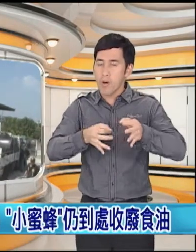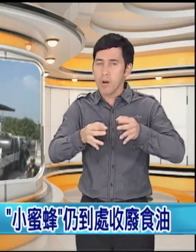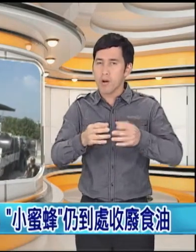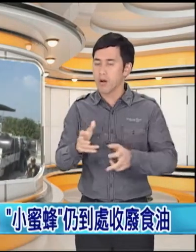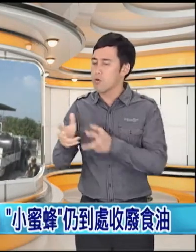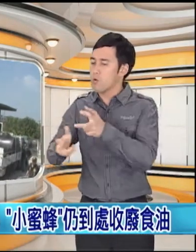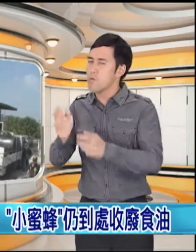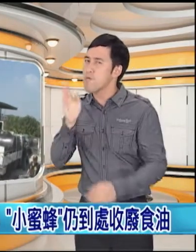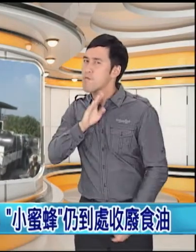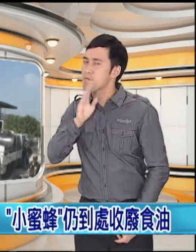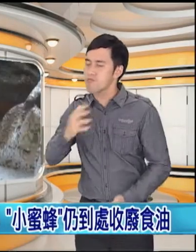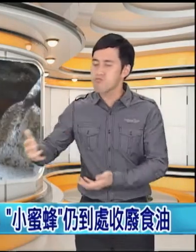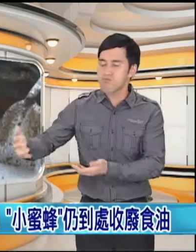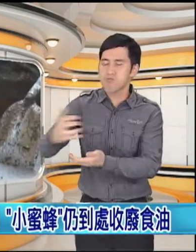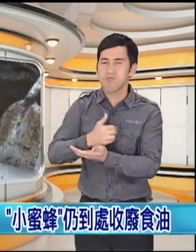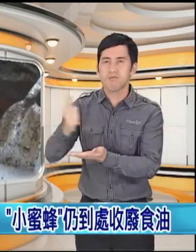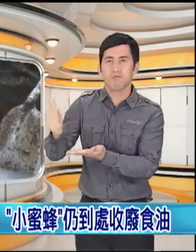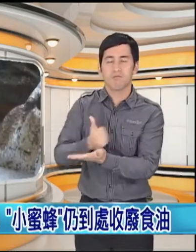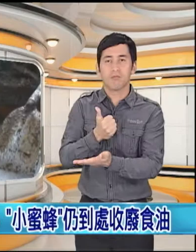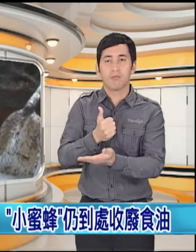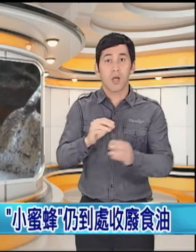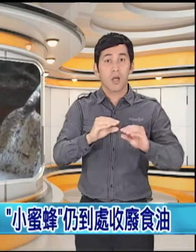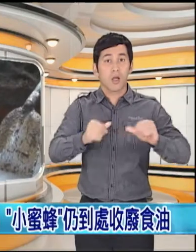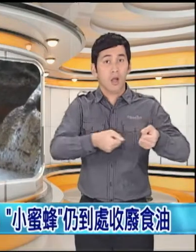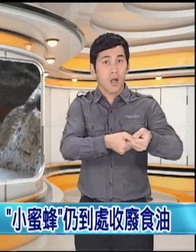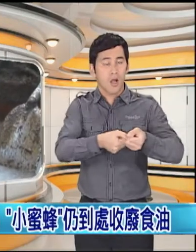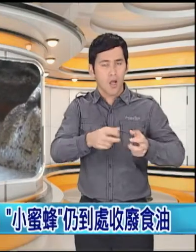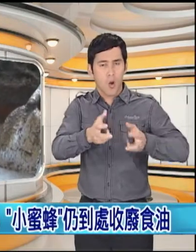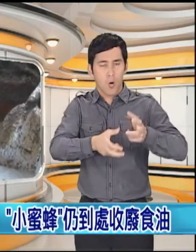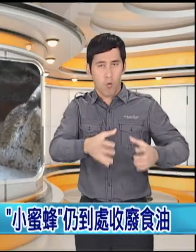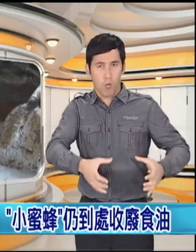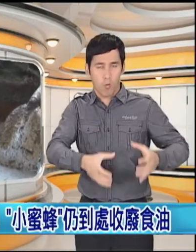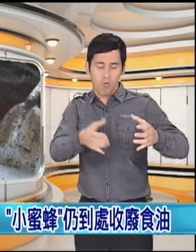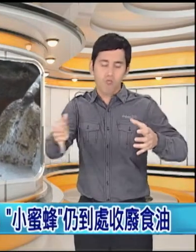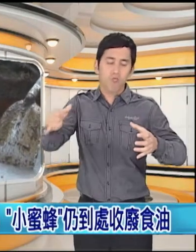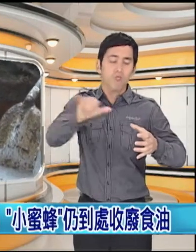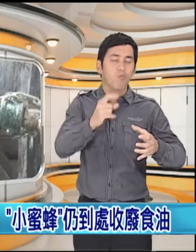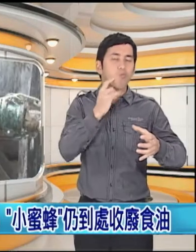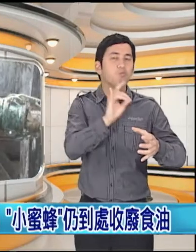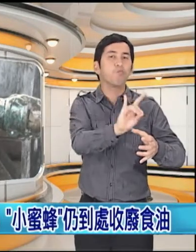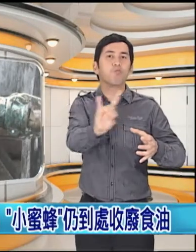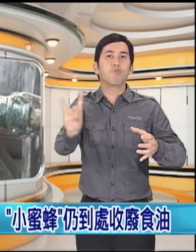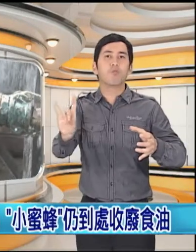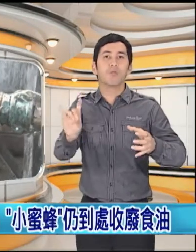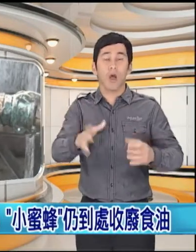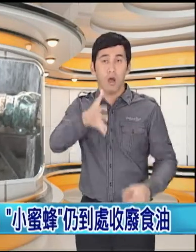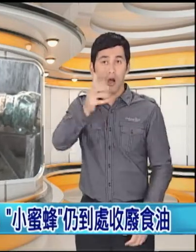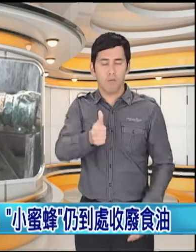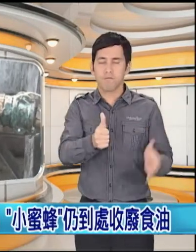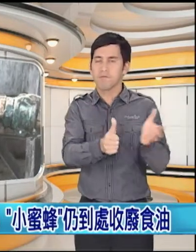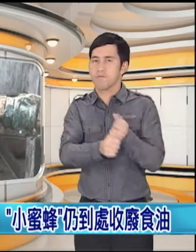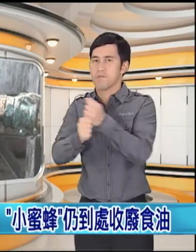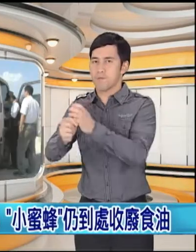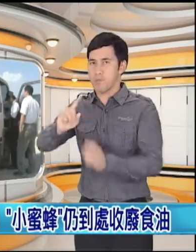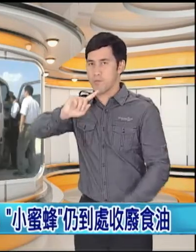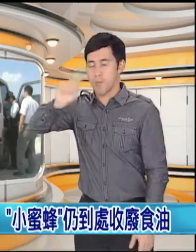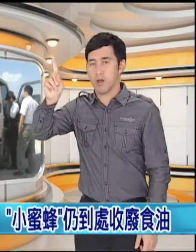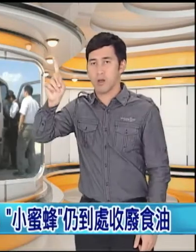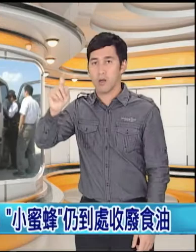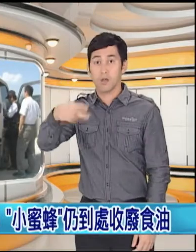油输入标有沙拉油的油罐车当中。除了将负责人移送法办之外，检方